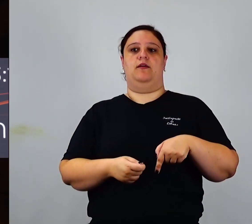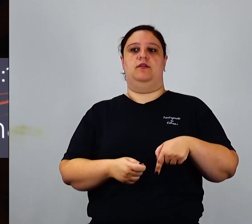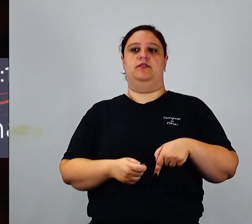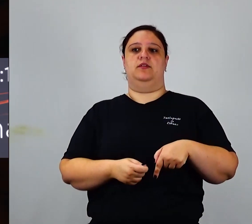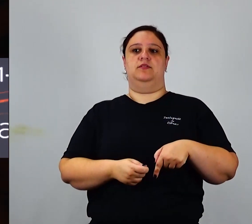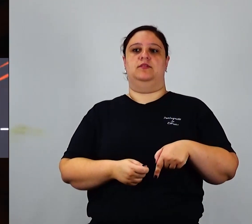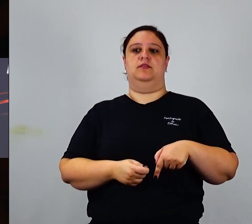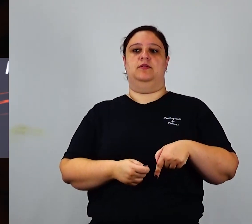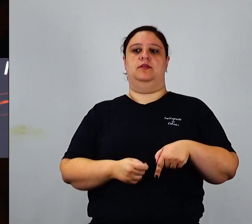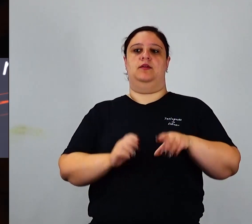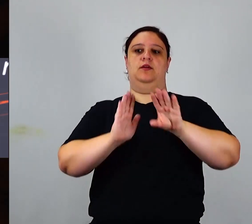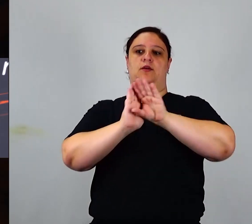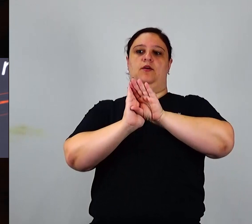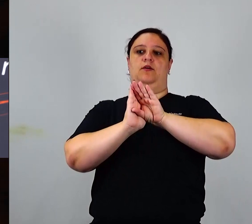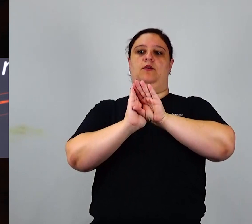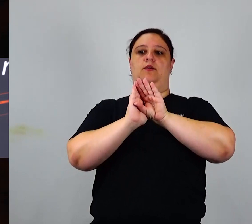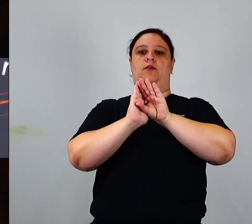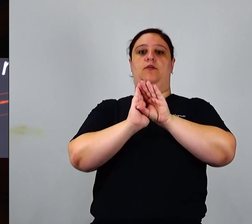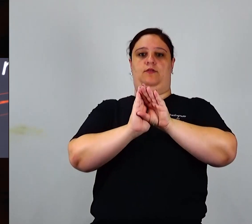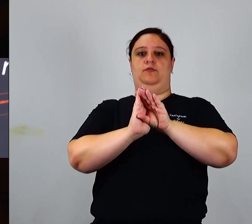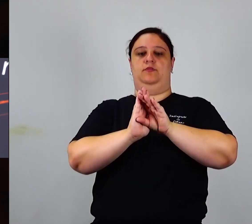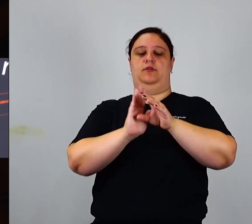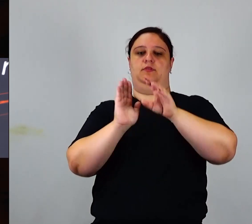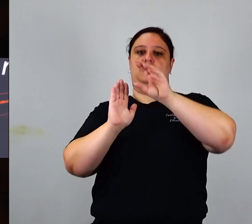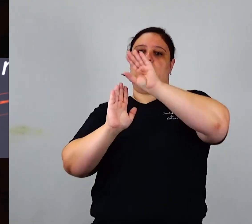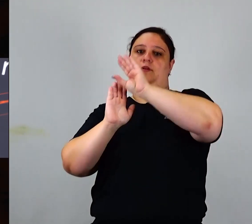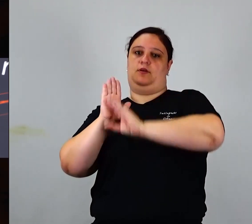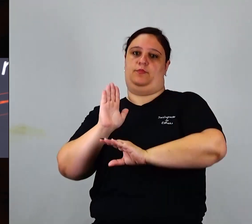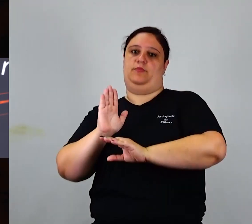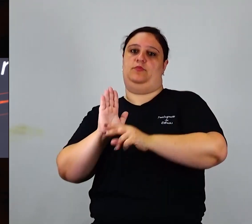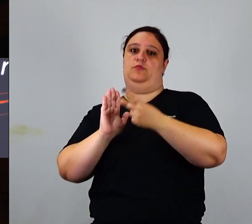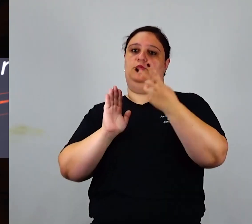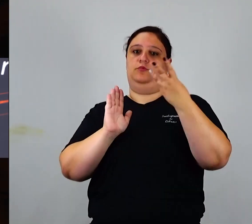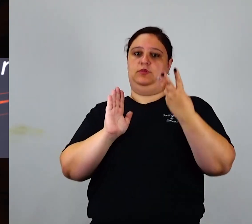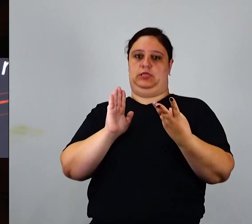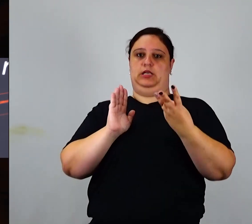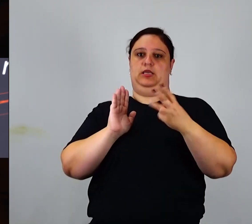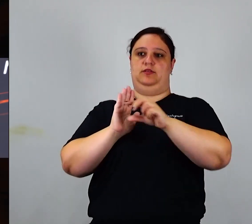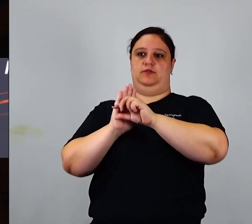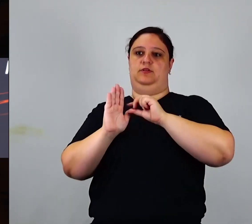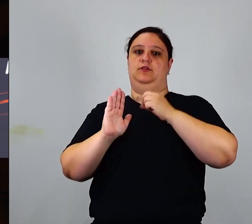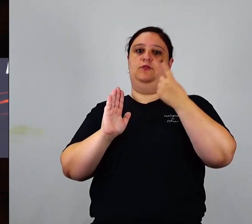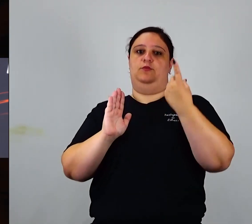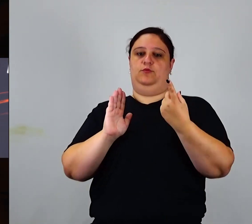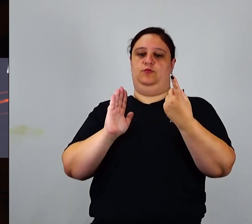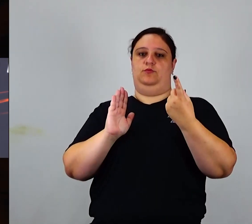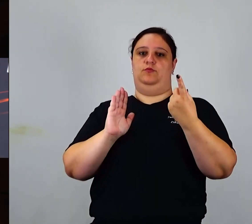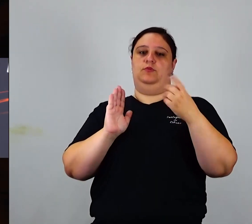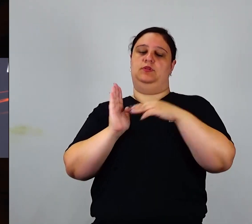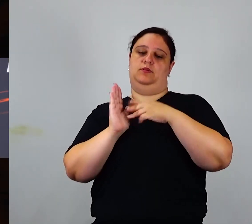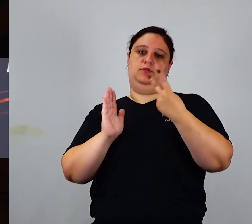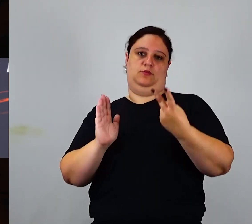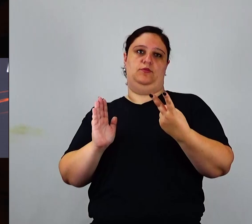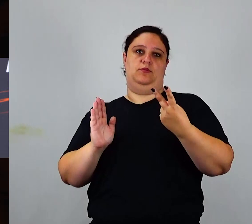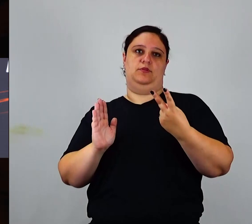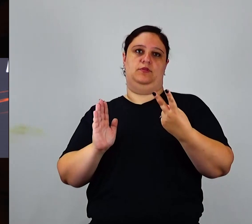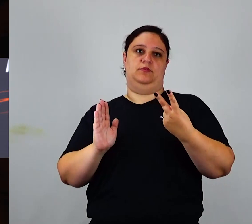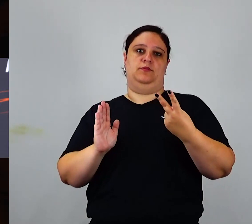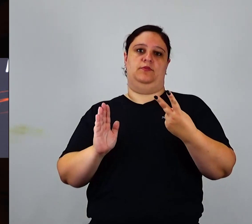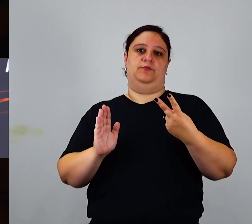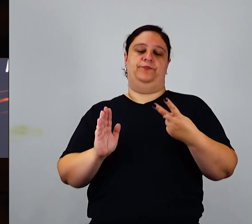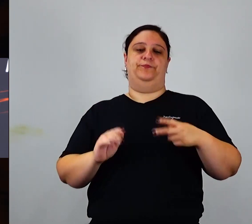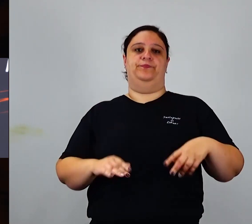Colossenses capítulo 3. Então, nos versículos 1 e 2, nós vemos: